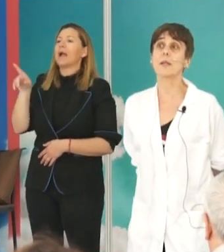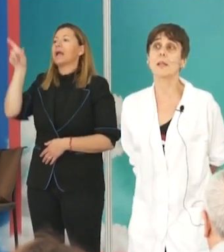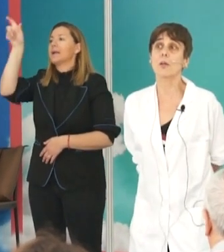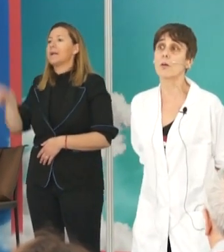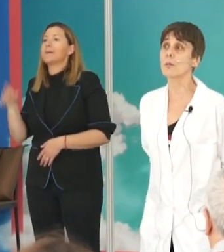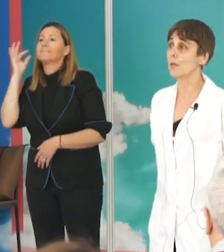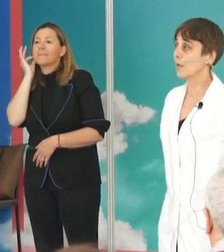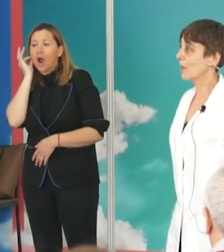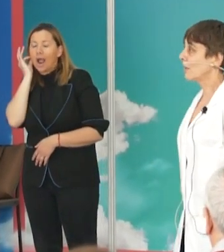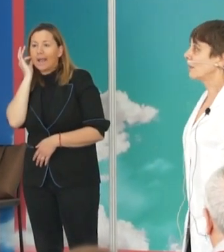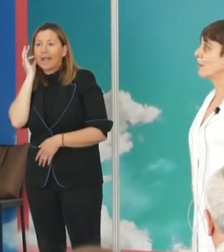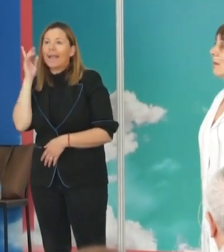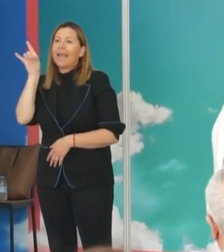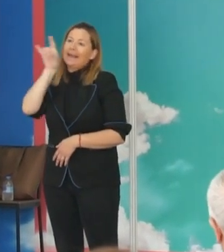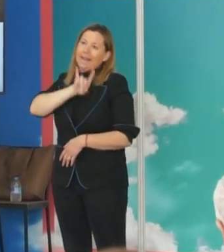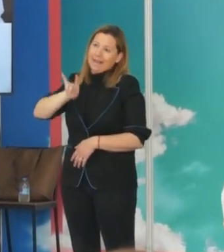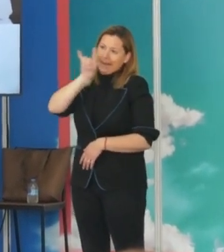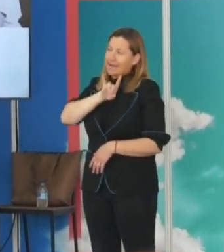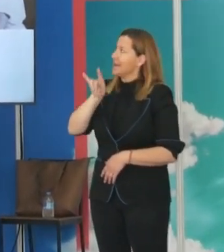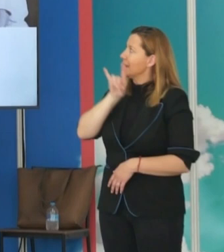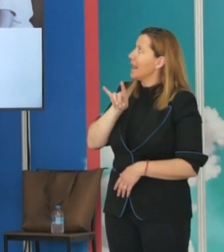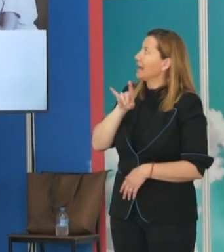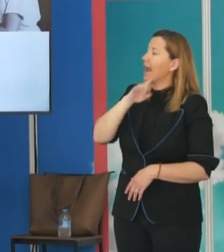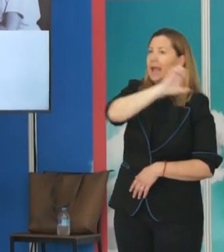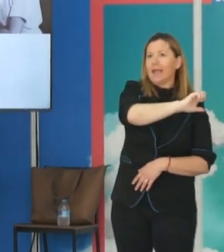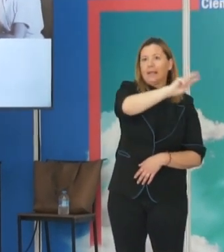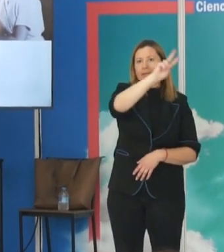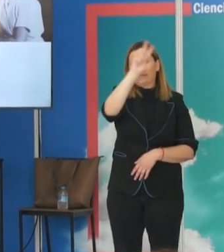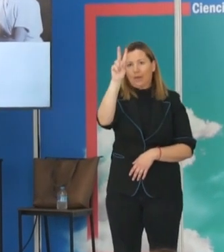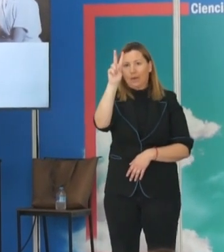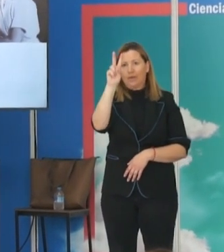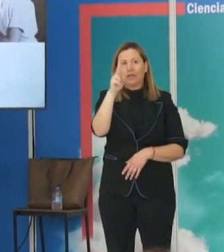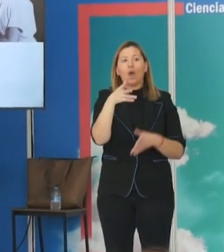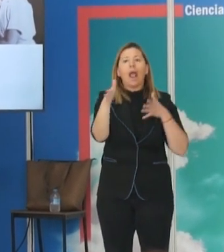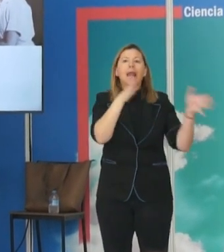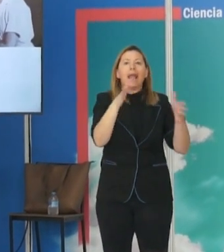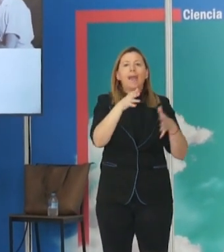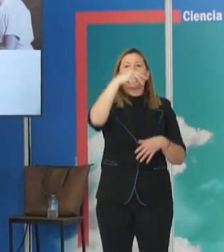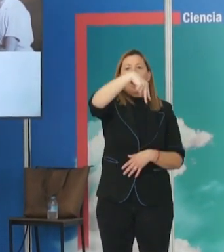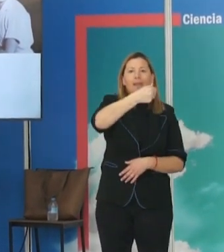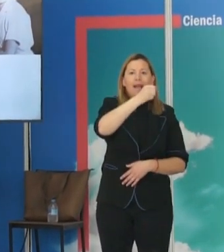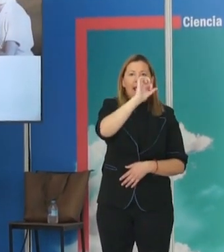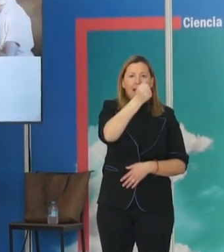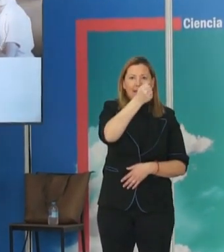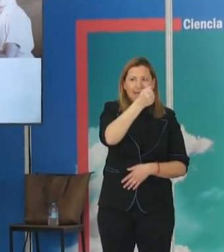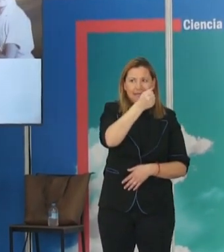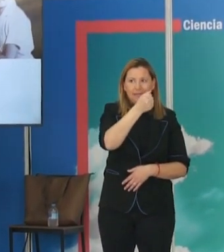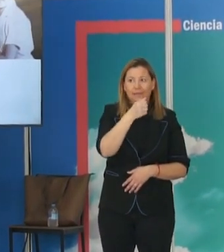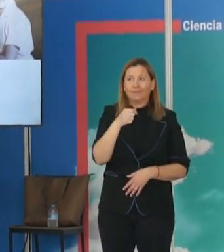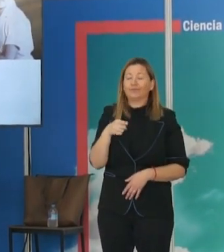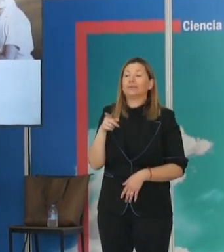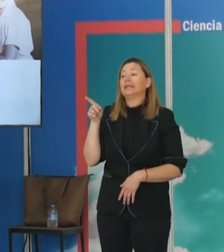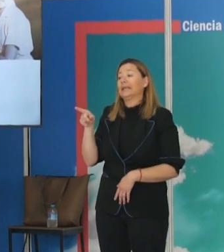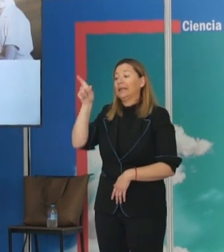mujer y de color en la América de la carrera espacial. ¿Vale? Lise Meitner es la que